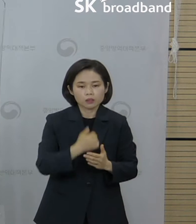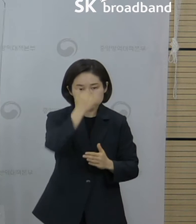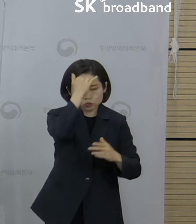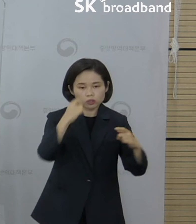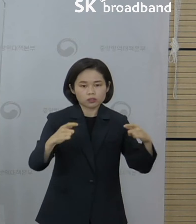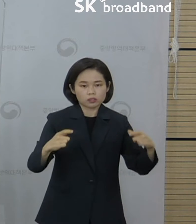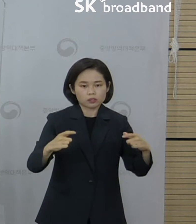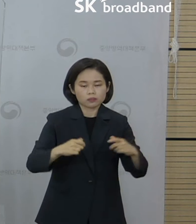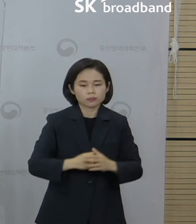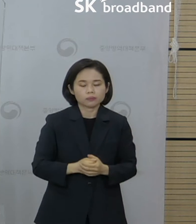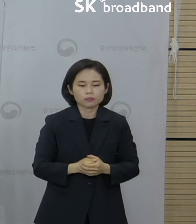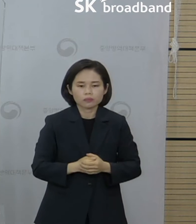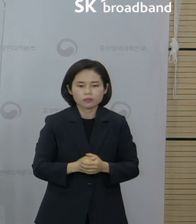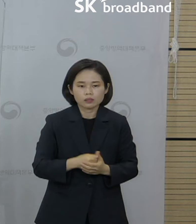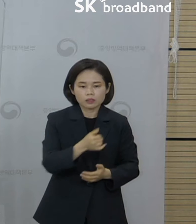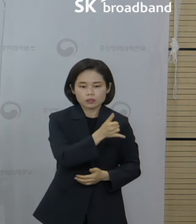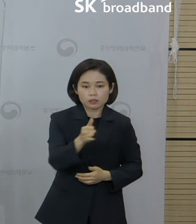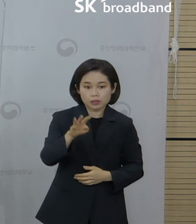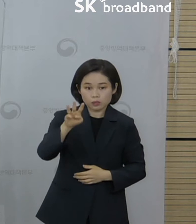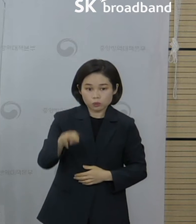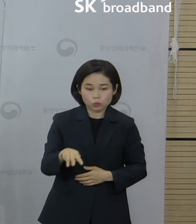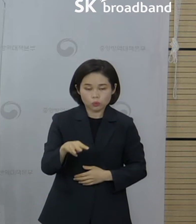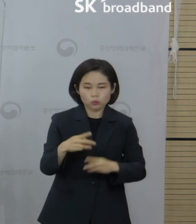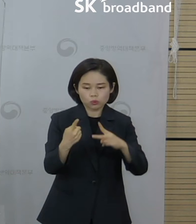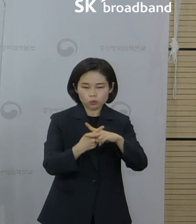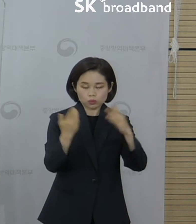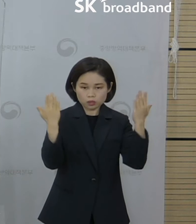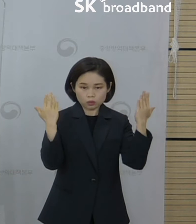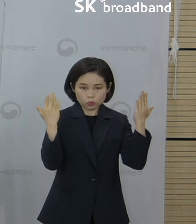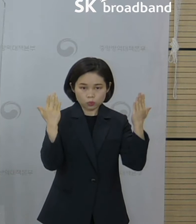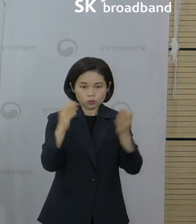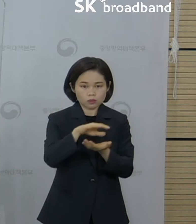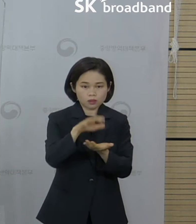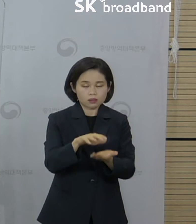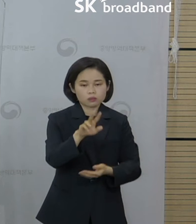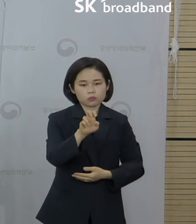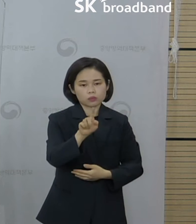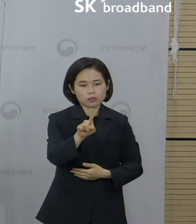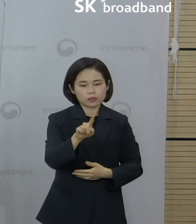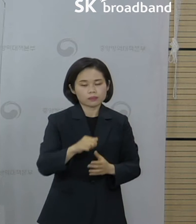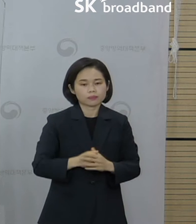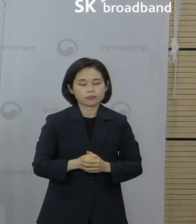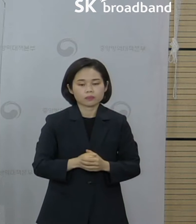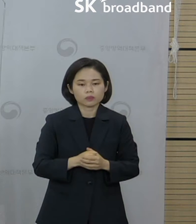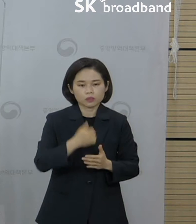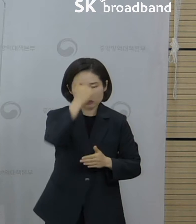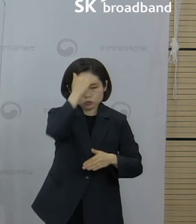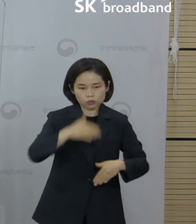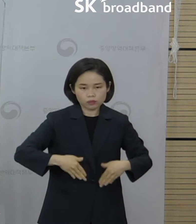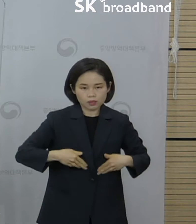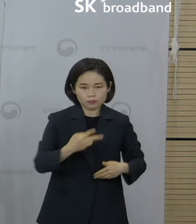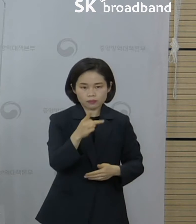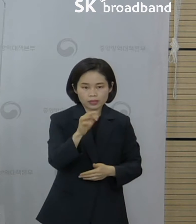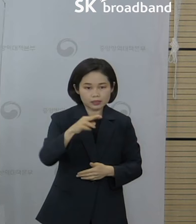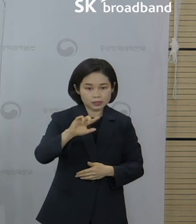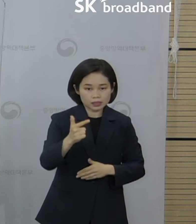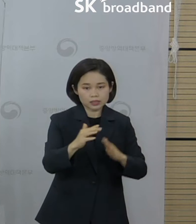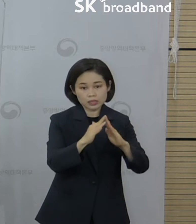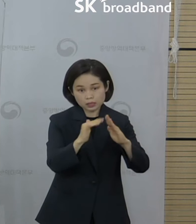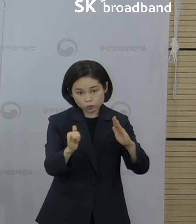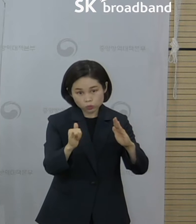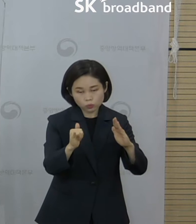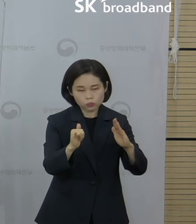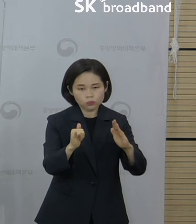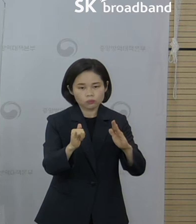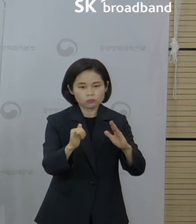충청권입니다. 세종시 초등학교 관련해서 총 21명, 충남 당진군 일가족과